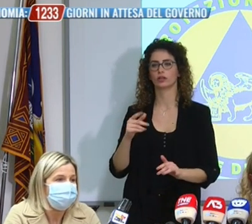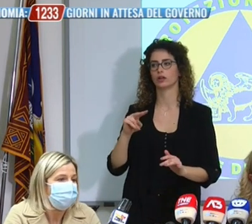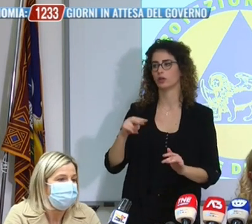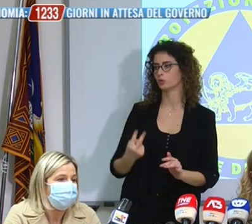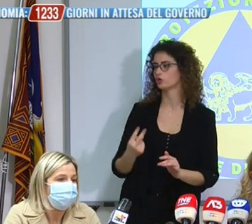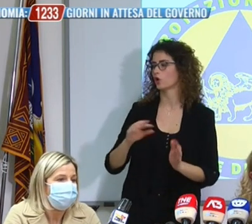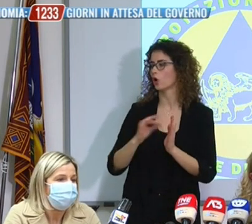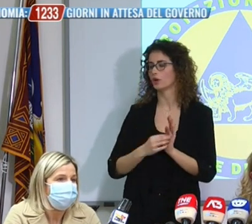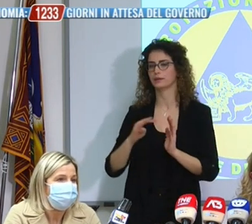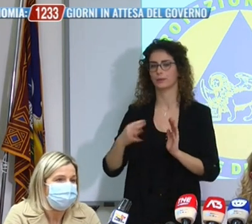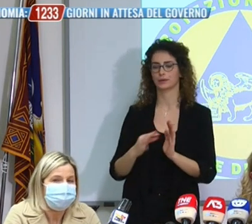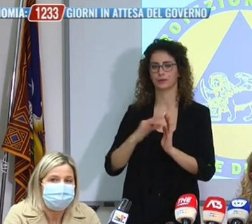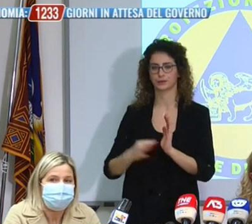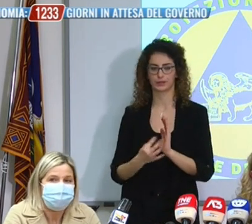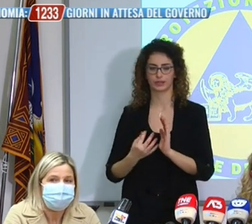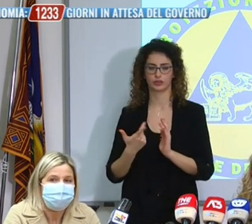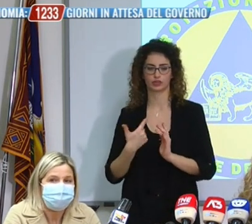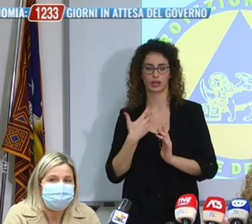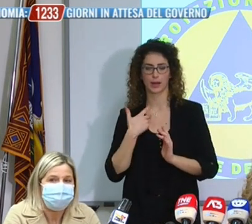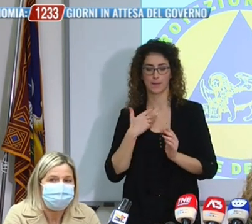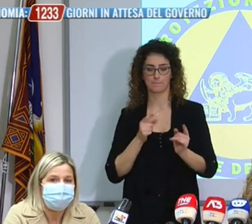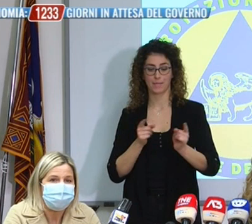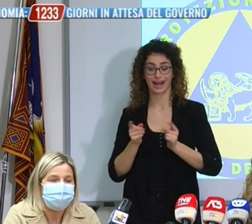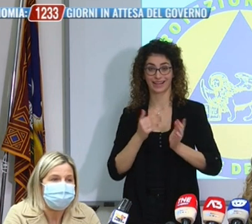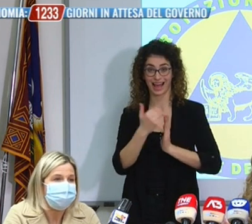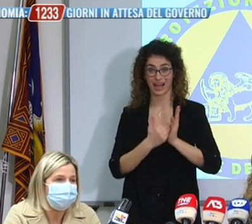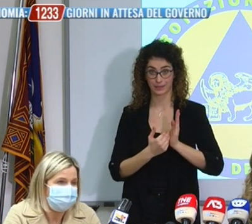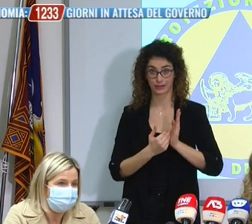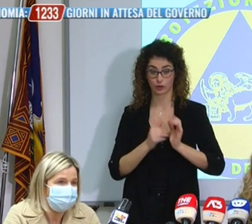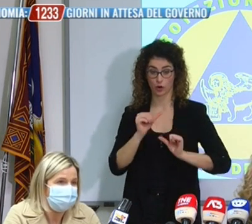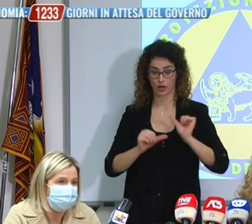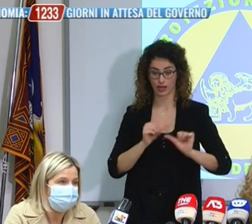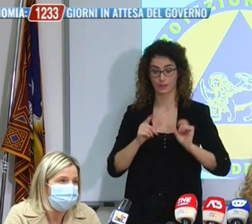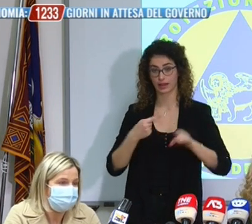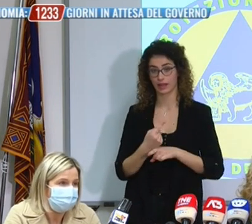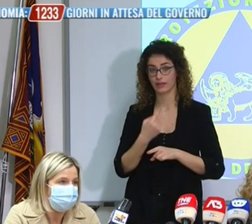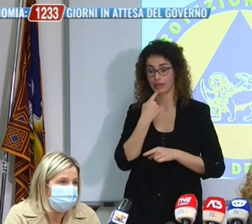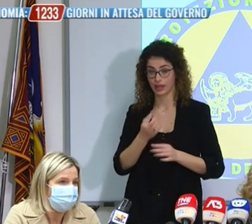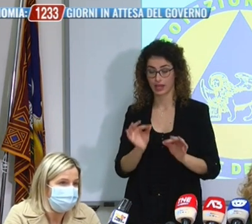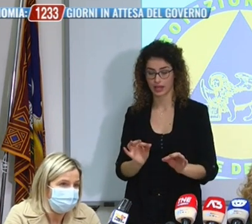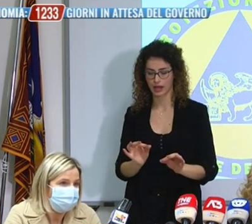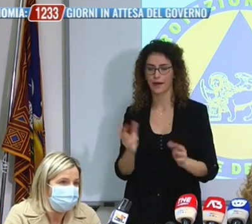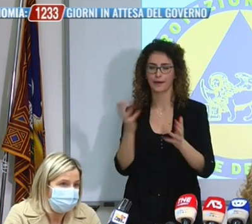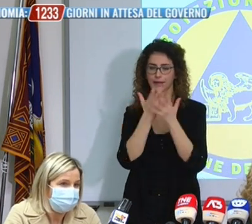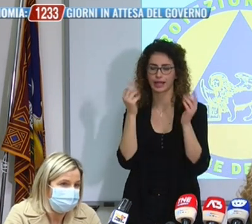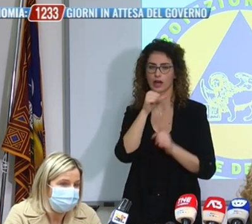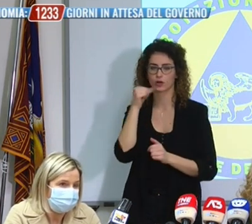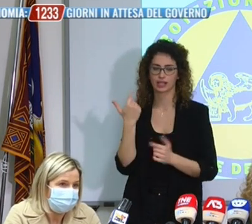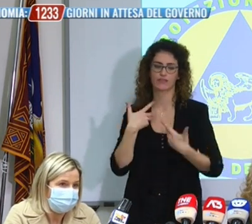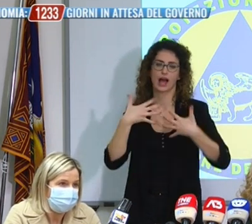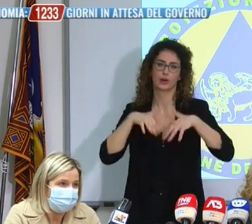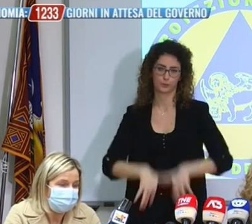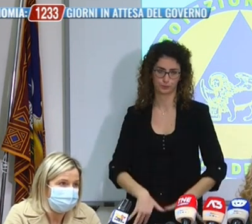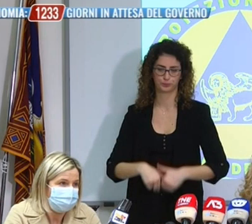ogni quattro giorni, ogni qualvolta si modifica questo parametro, dobbiamo dare queste indicazioni, è chiaro che deve nascere una sorta di